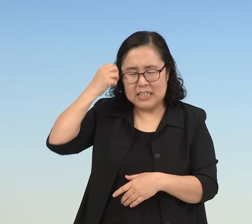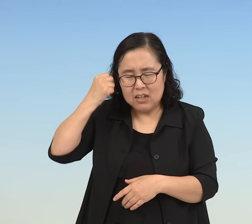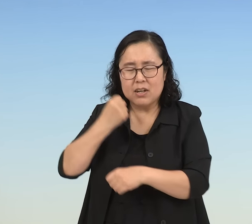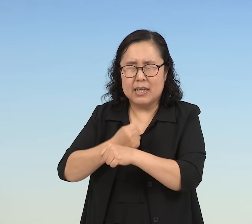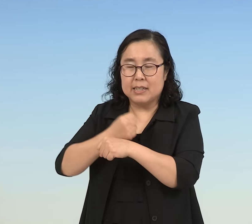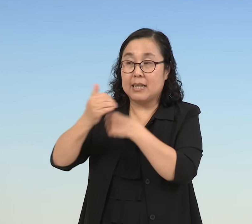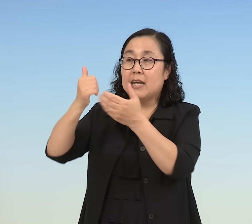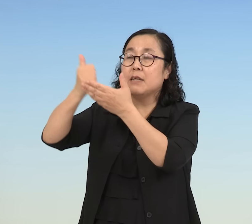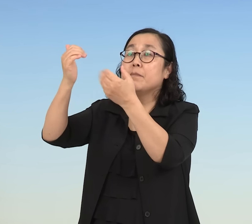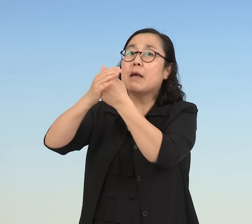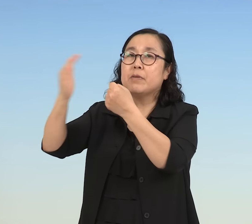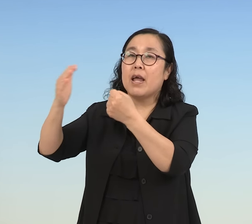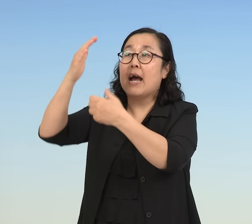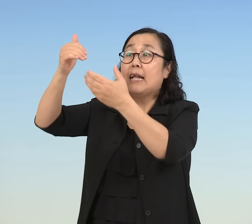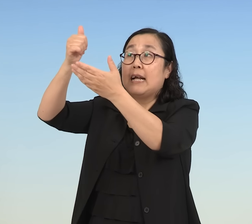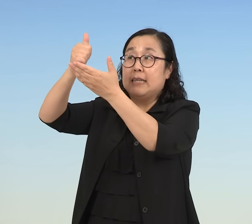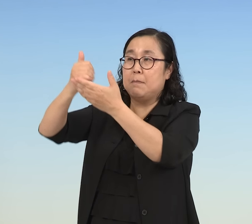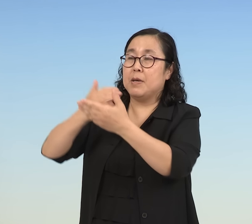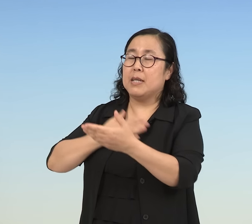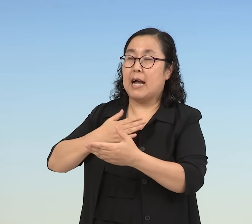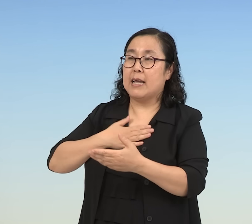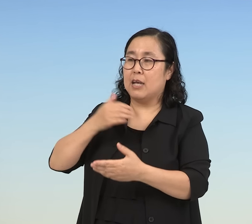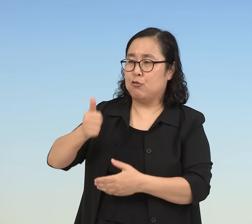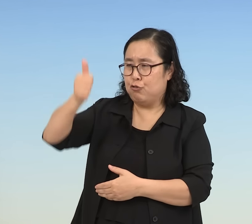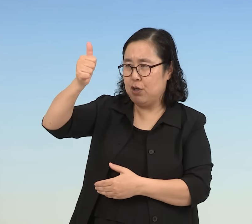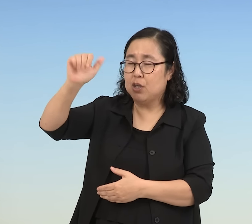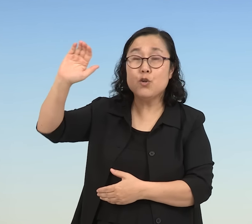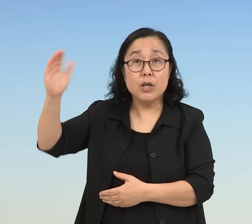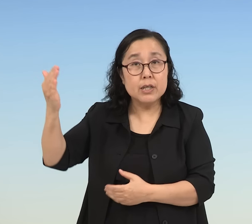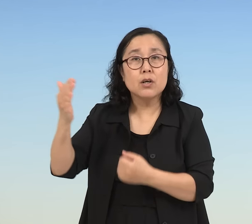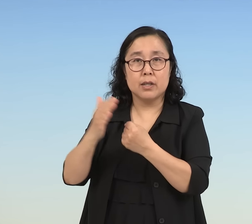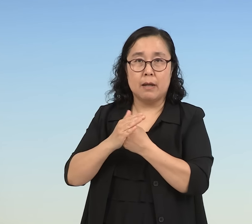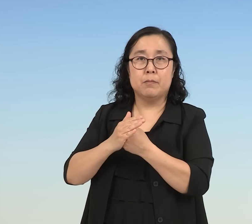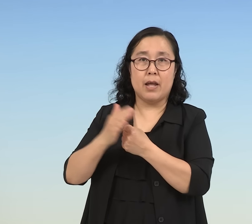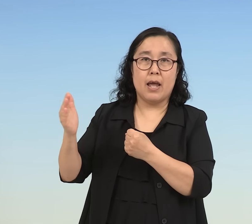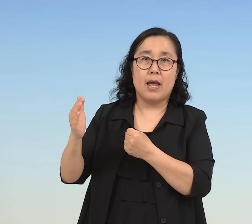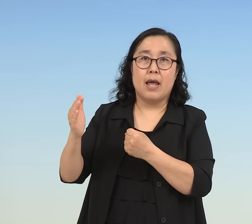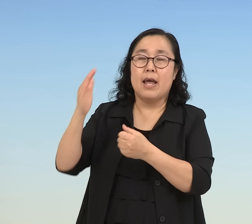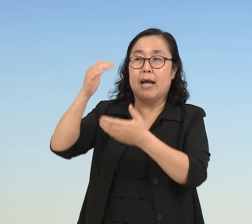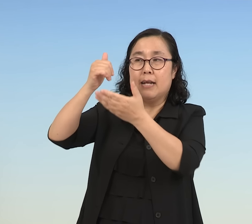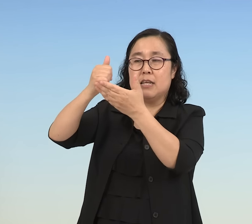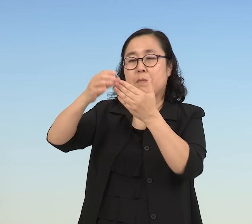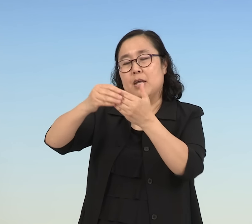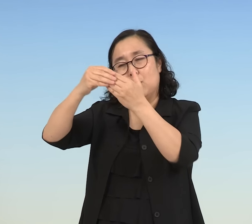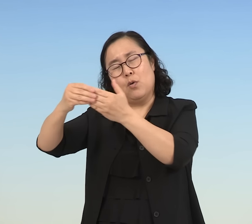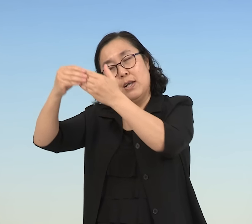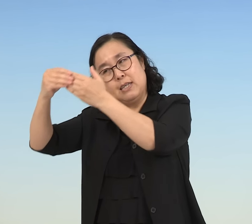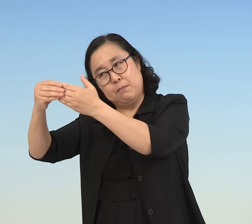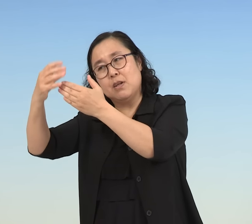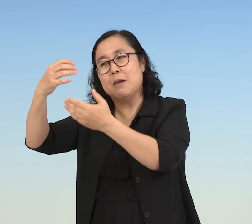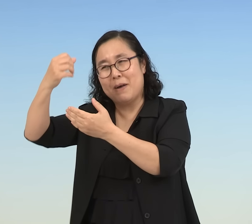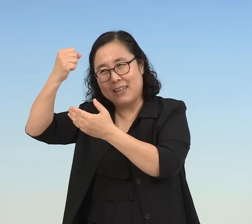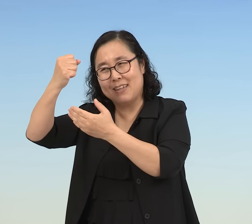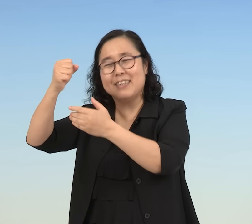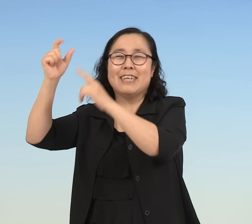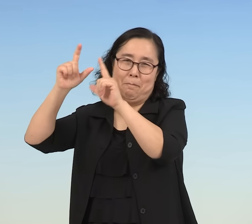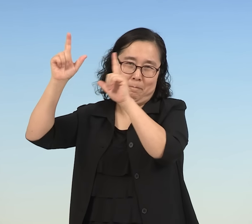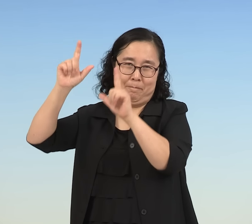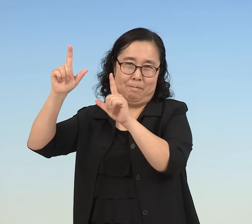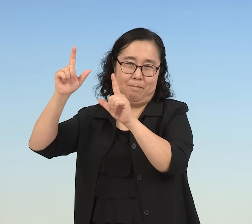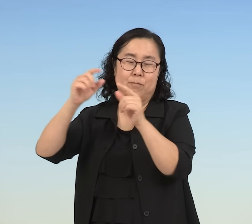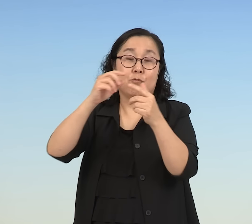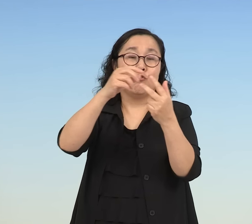주시는 하나님으로 인해 그 하나님이 내 아도나이가 되어주심으로 인해 그분의 인도하심을 받는 삶